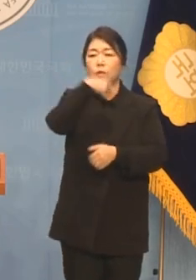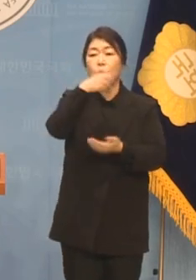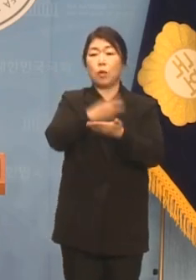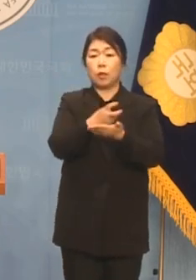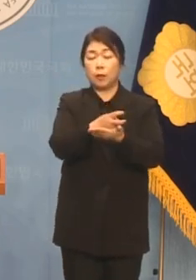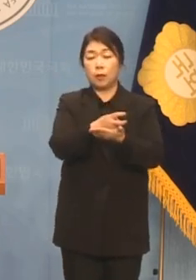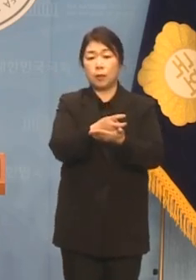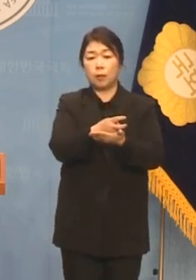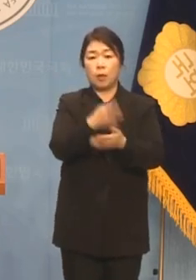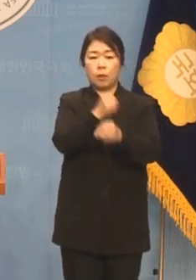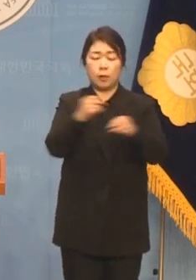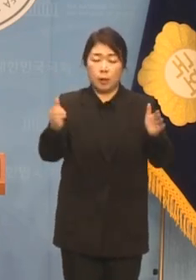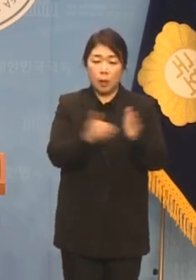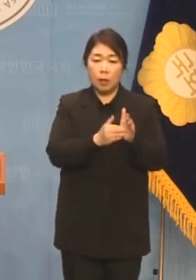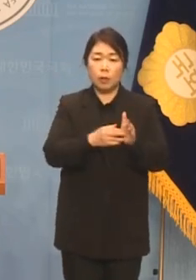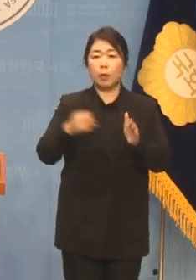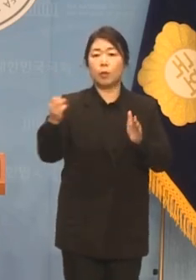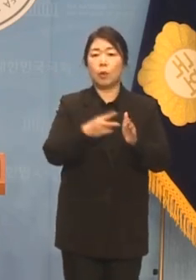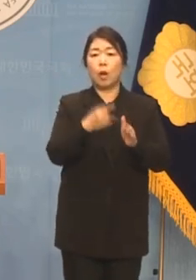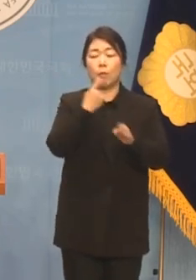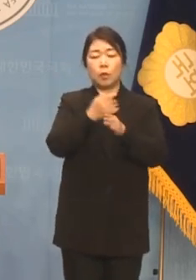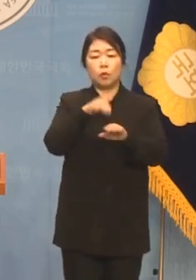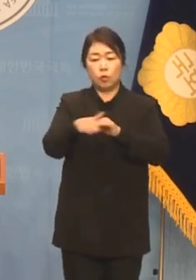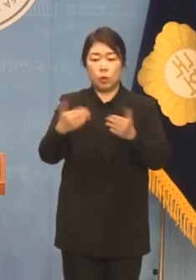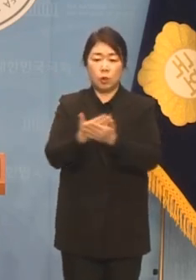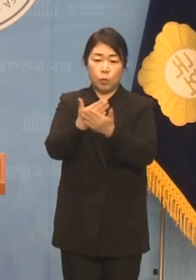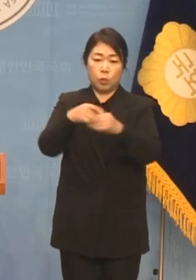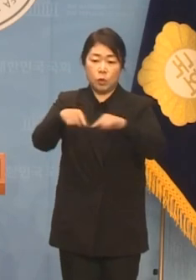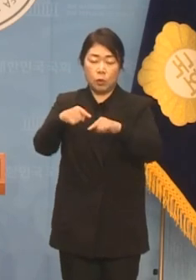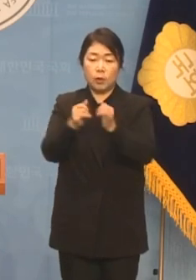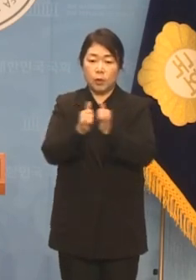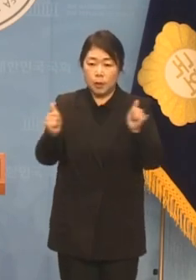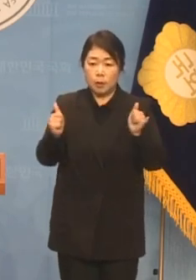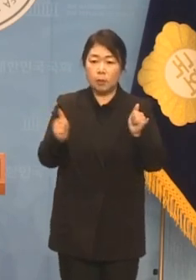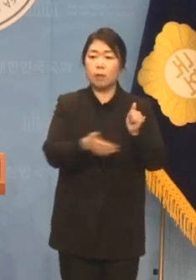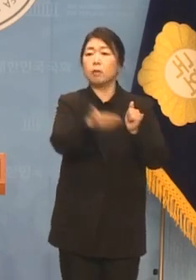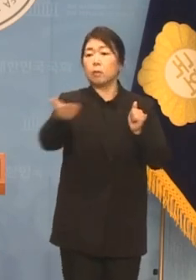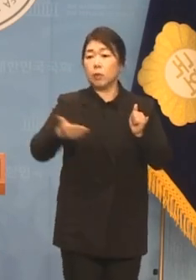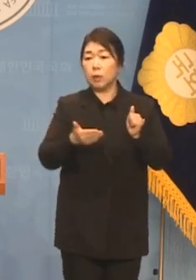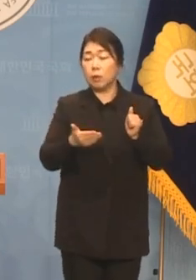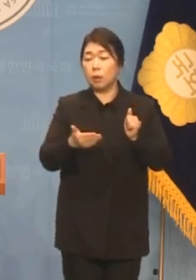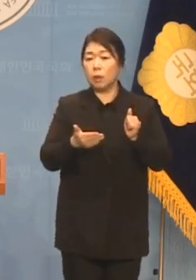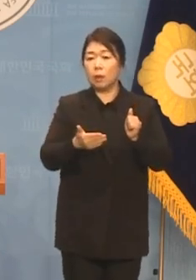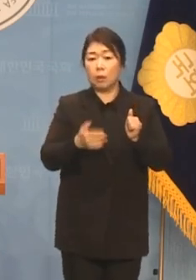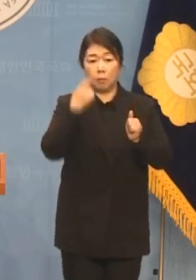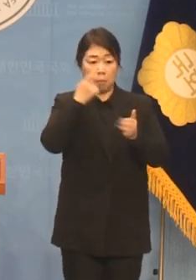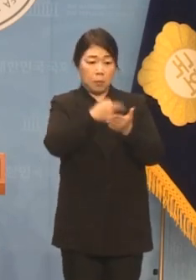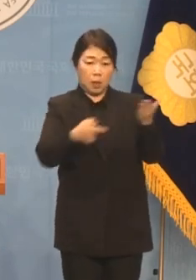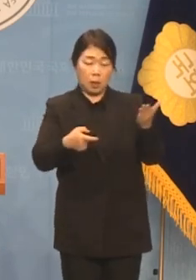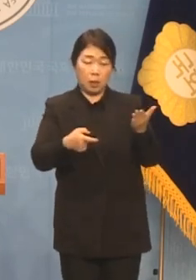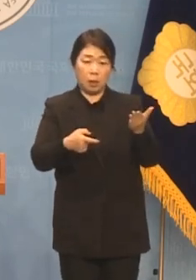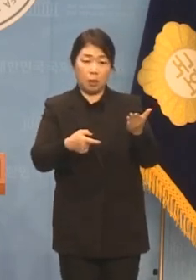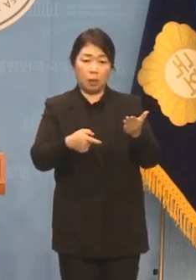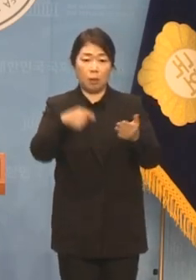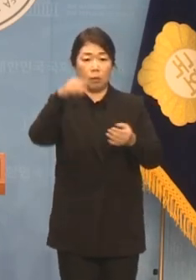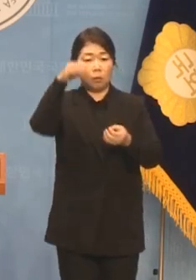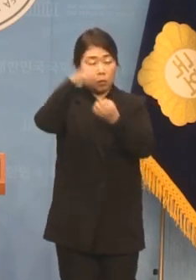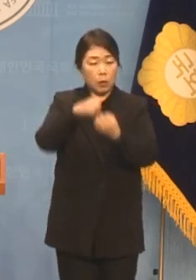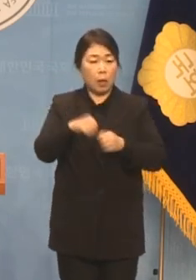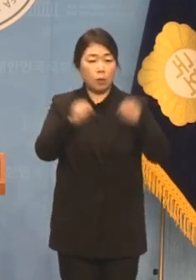도대체 언제까지 그리고 민주진보진영의 주요 정치인이란 분들이 습하 겁니까 참으로